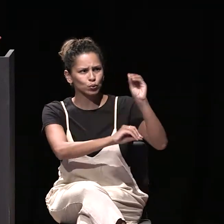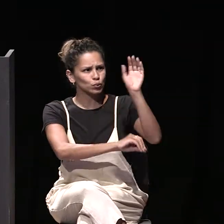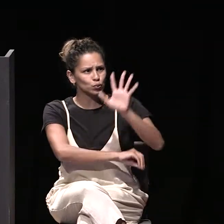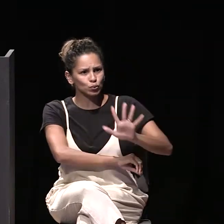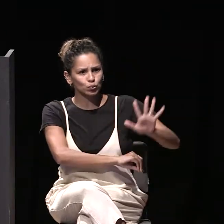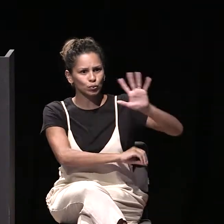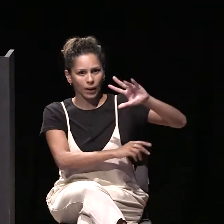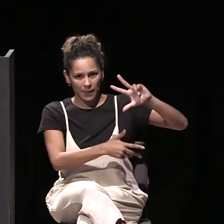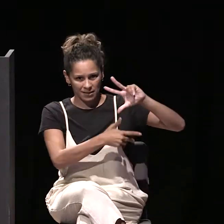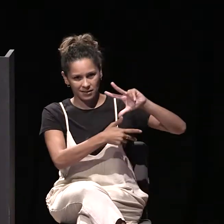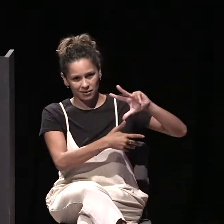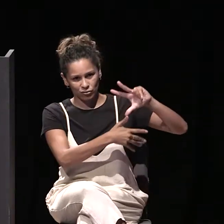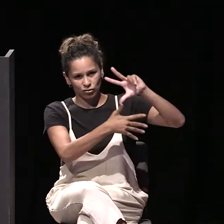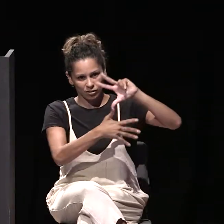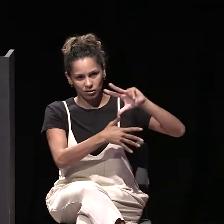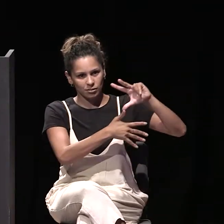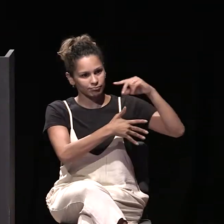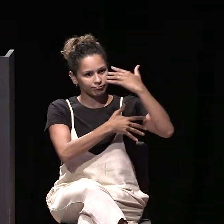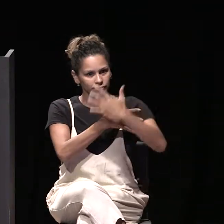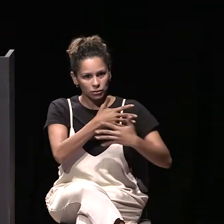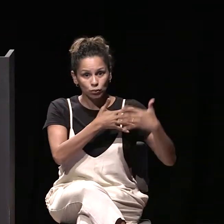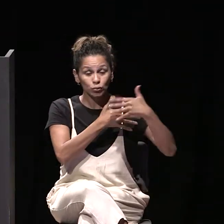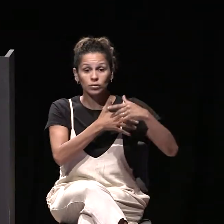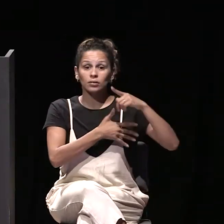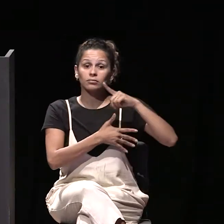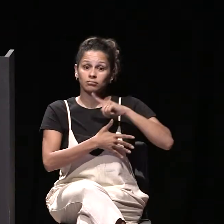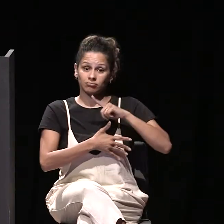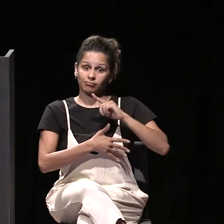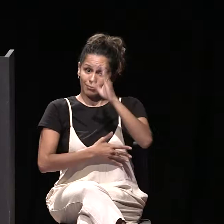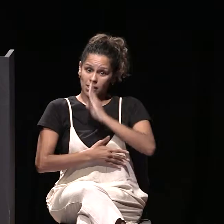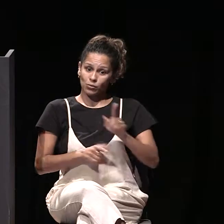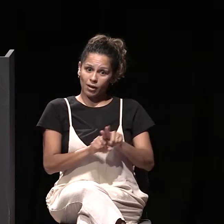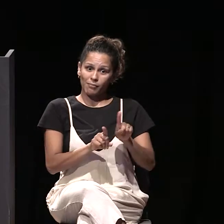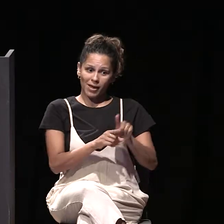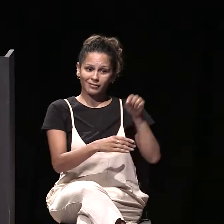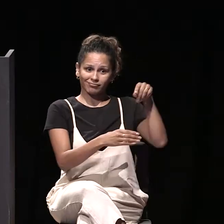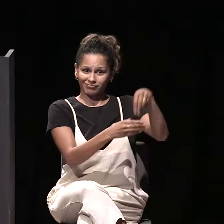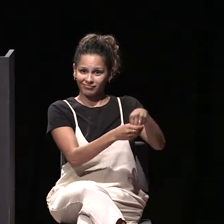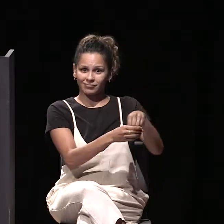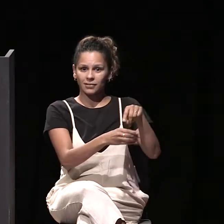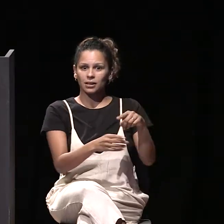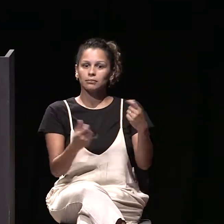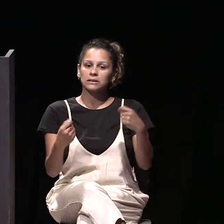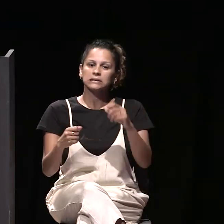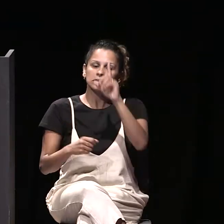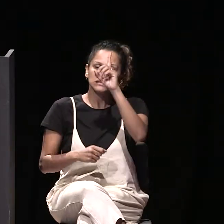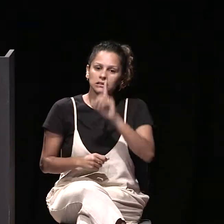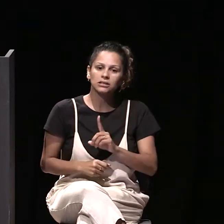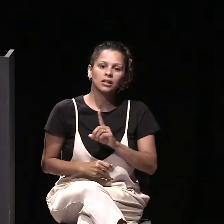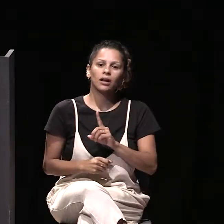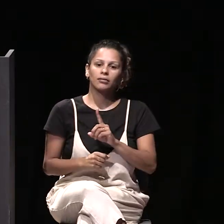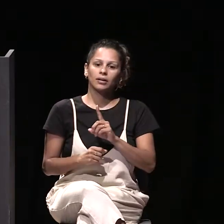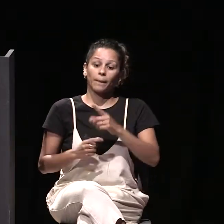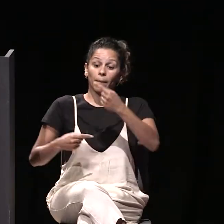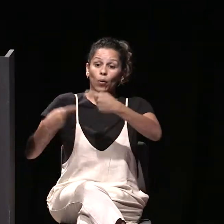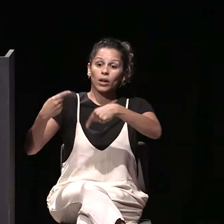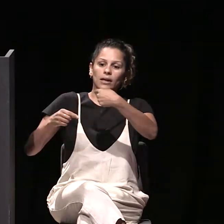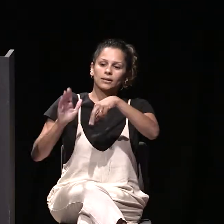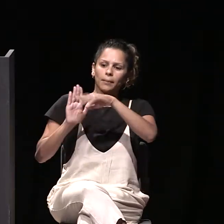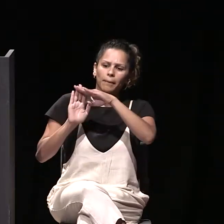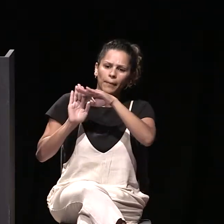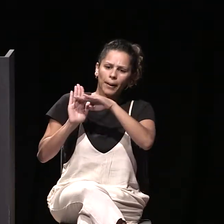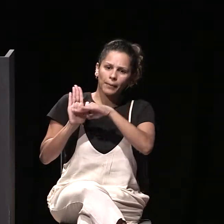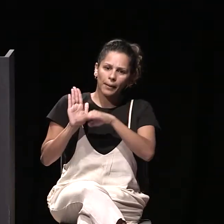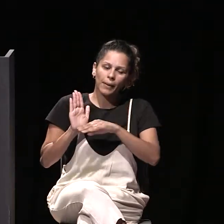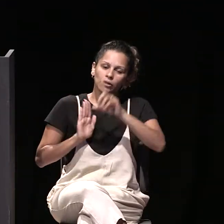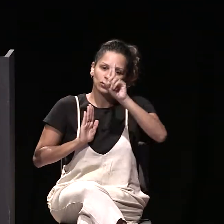Brasil está entre eles, nós teríamos que ter políticas baseadas nos direitos sexuais e reprodutivos, e, de fato, estão as políticas, mas